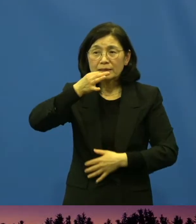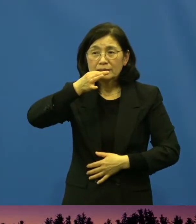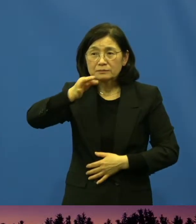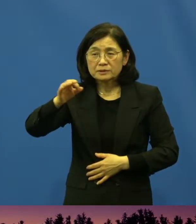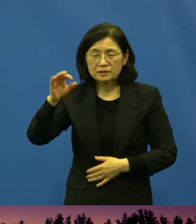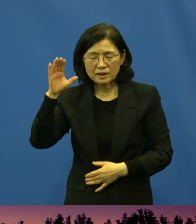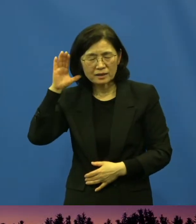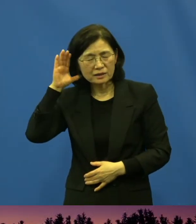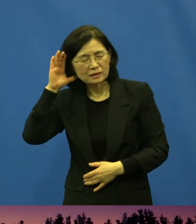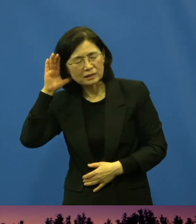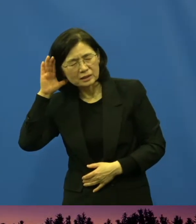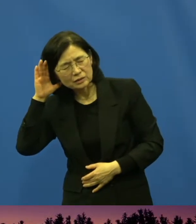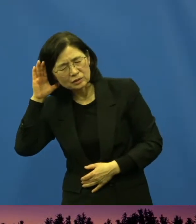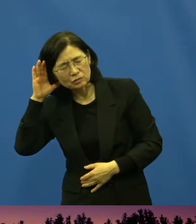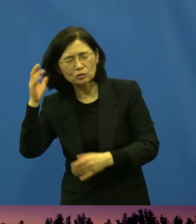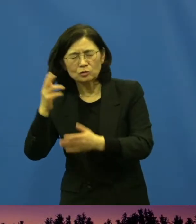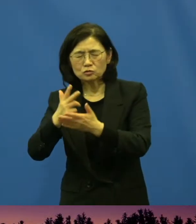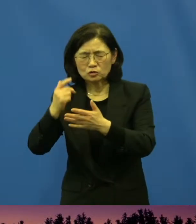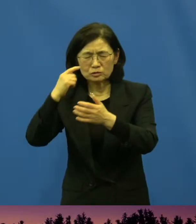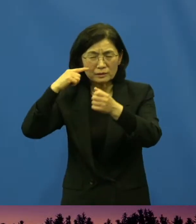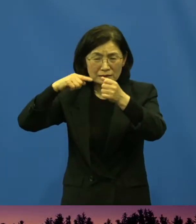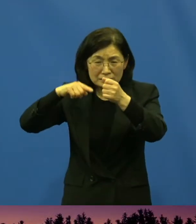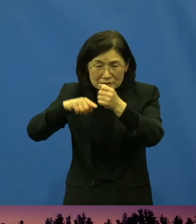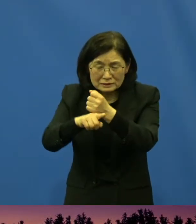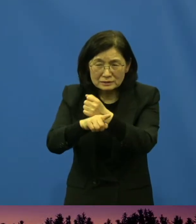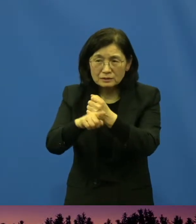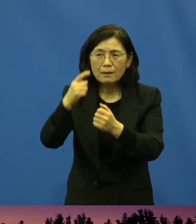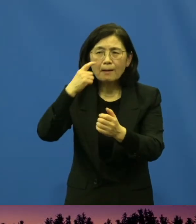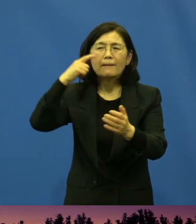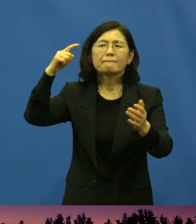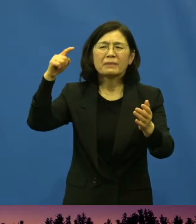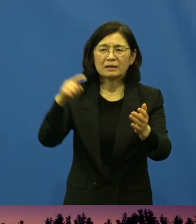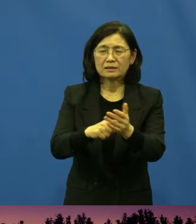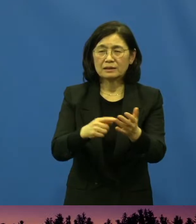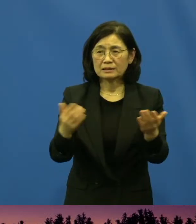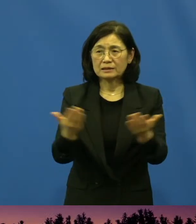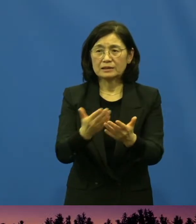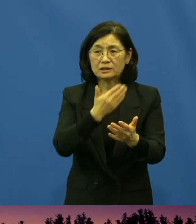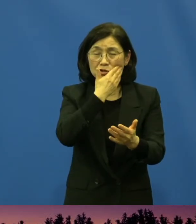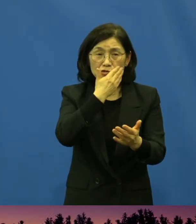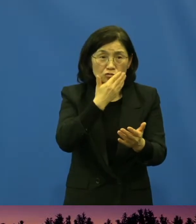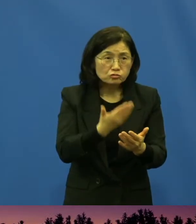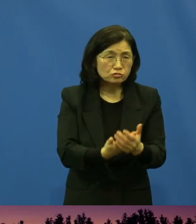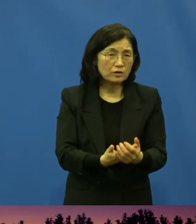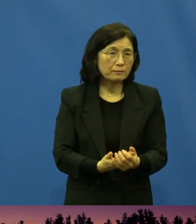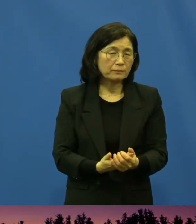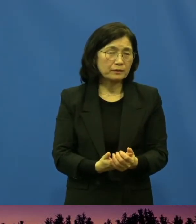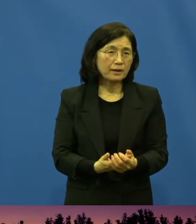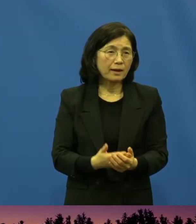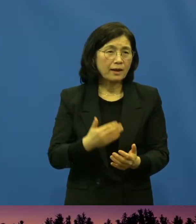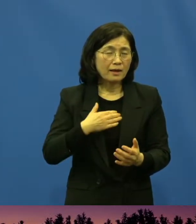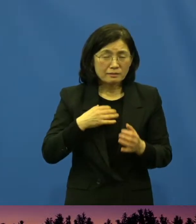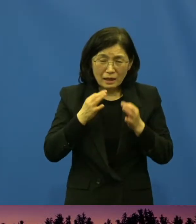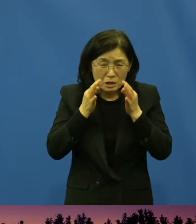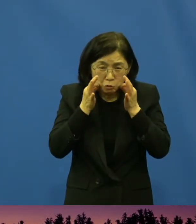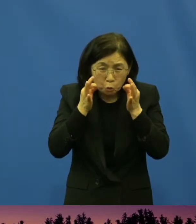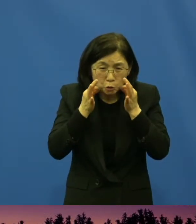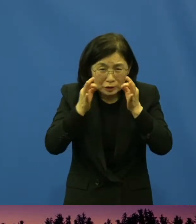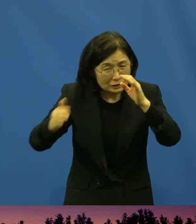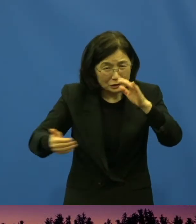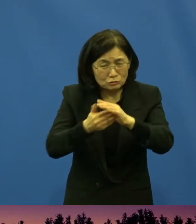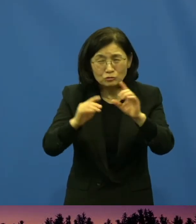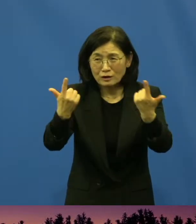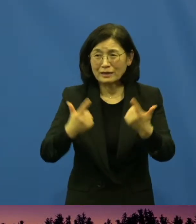그러니까 매 순간 여러분, 성장은 내가 노력해서 만들어지는 게 아니라고요. 오늘 메시지가